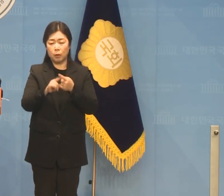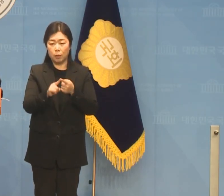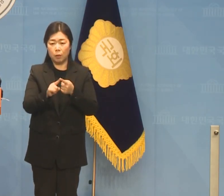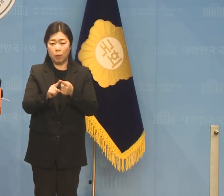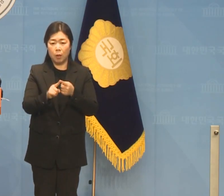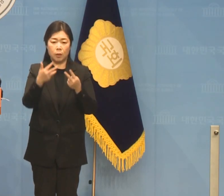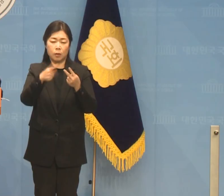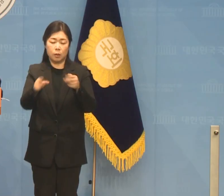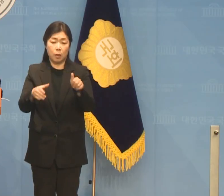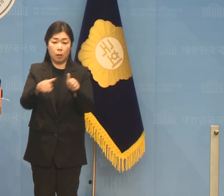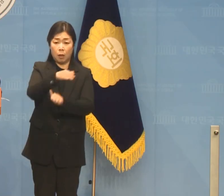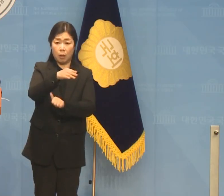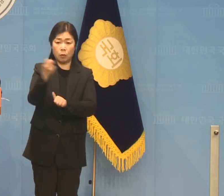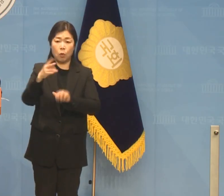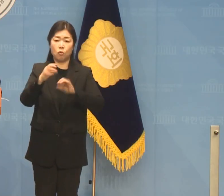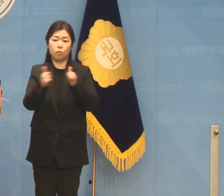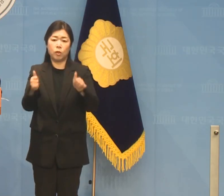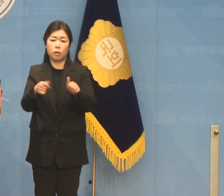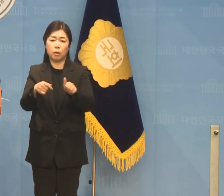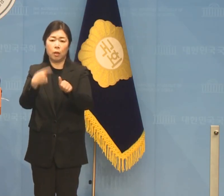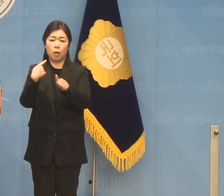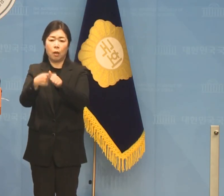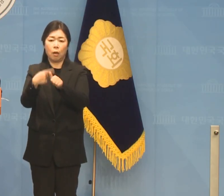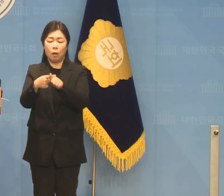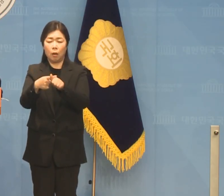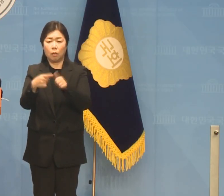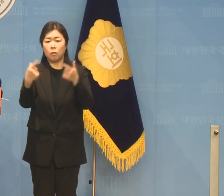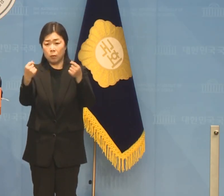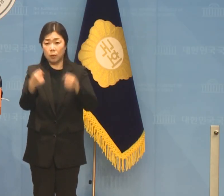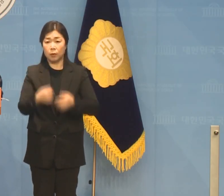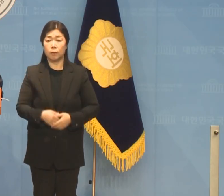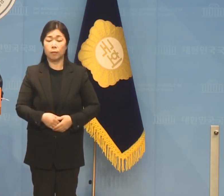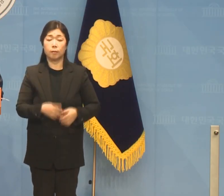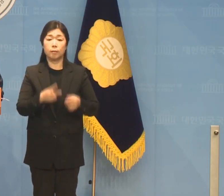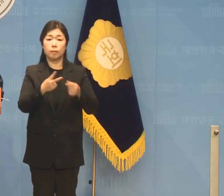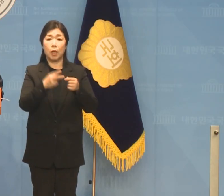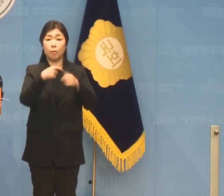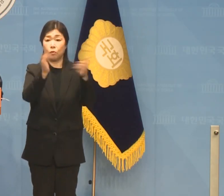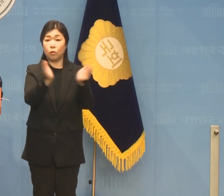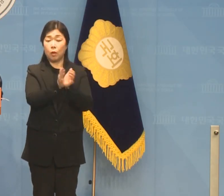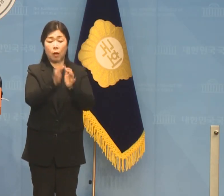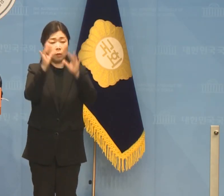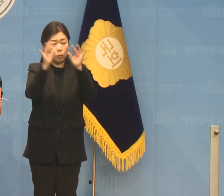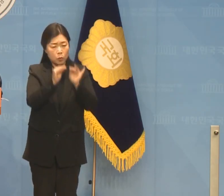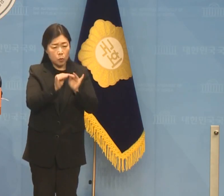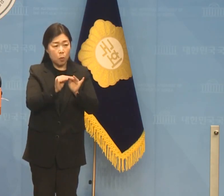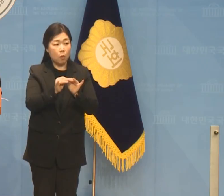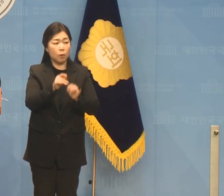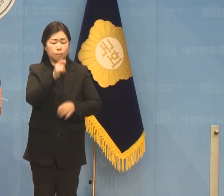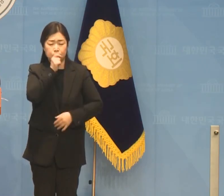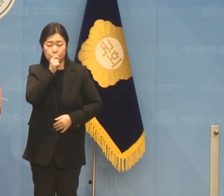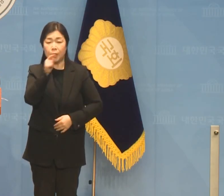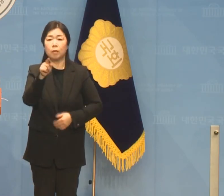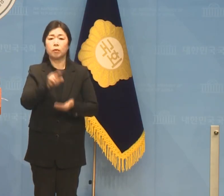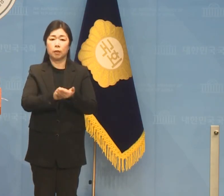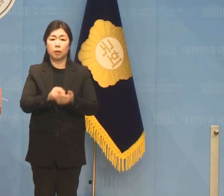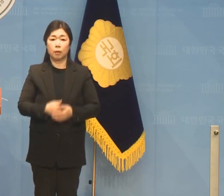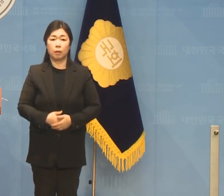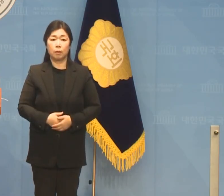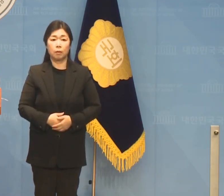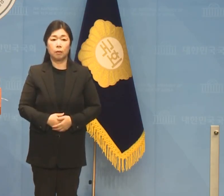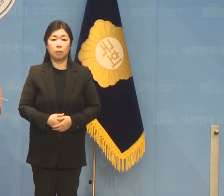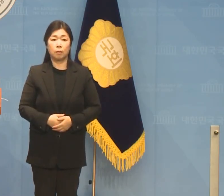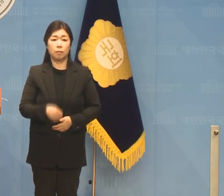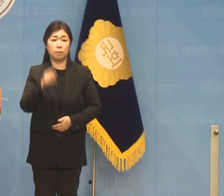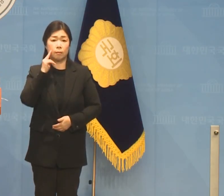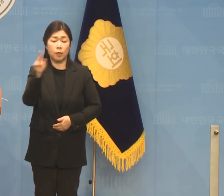국민을 기만하는 행위입니다. 2. 민주당의 동조와 침묵입니다. 더욱 심각한